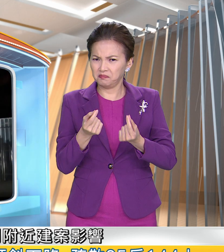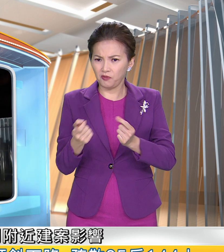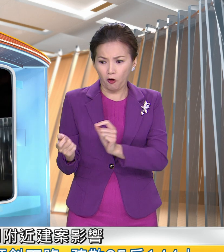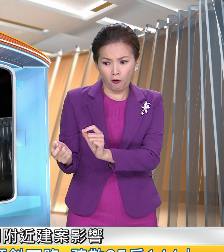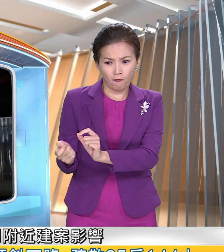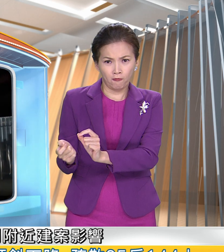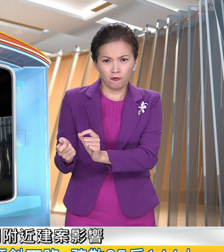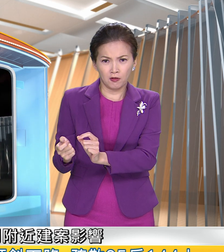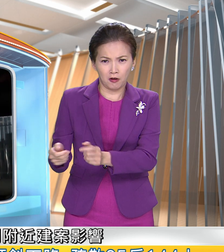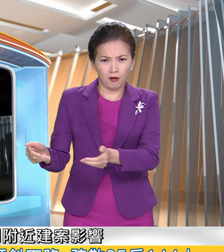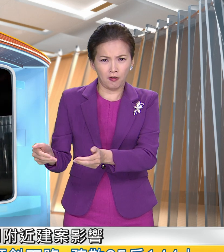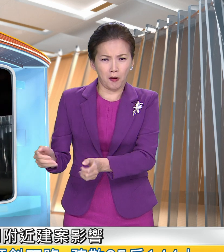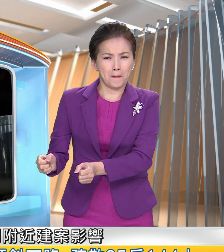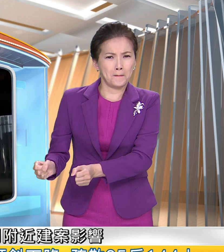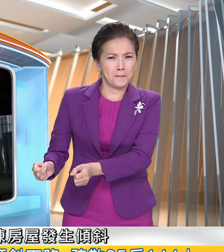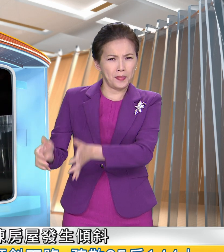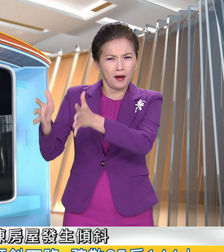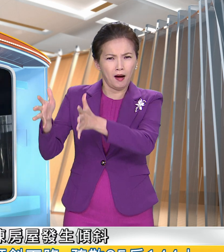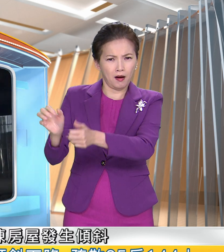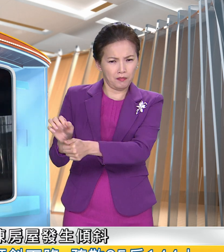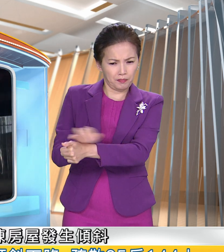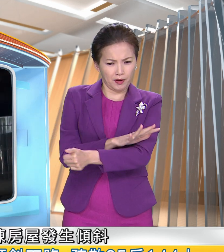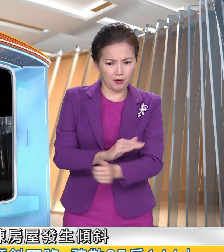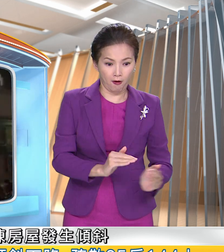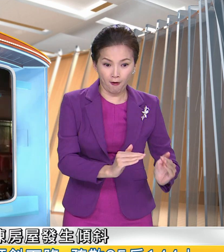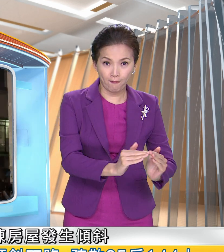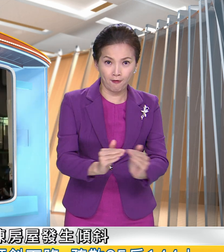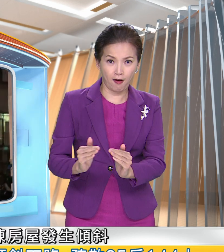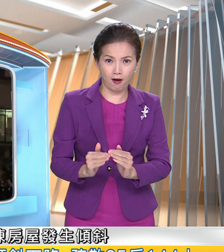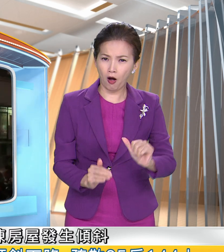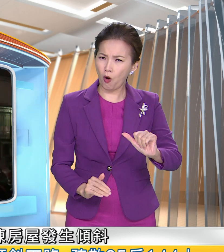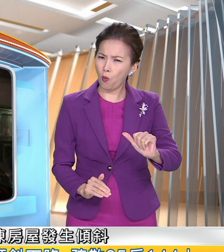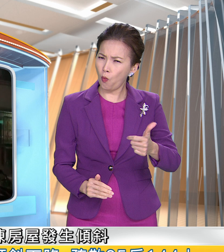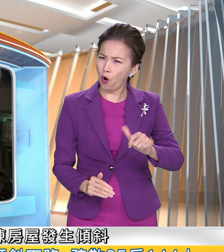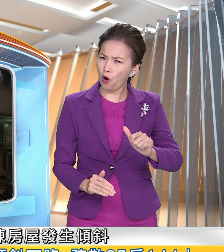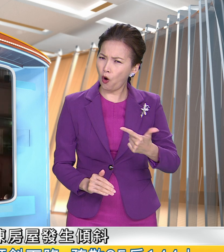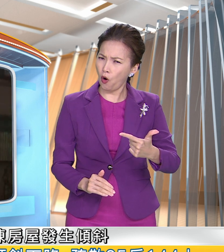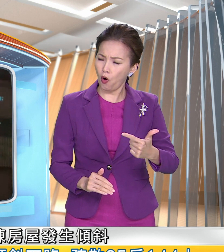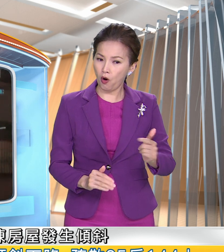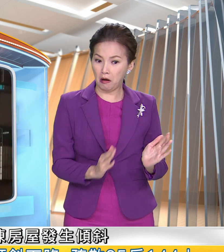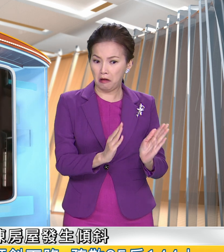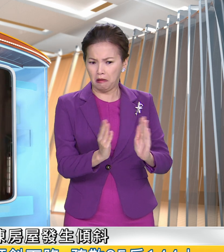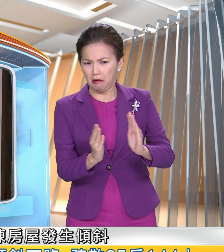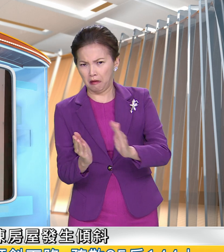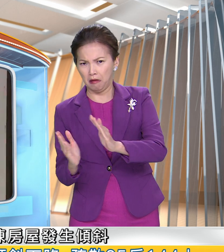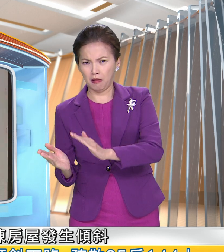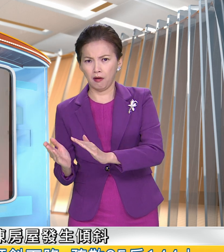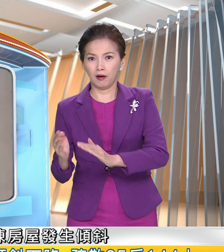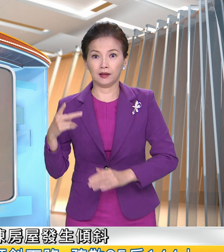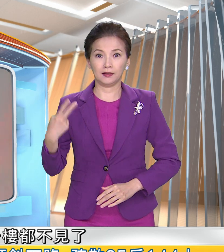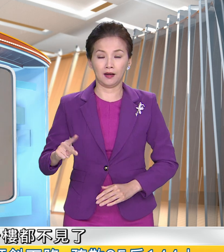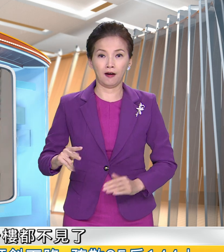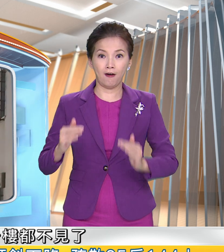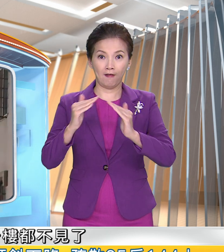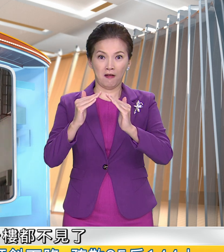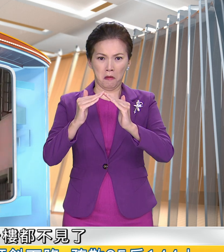建案的影响，造成至少有5到6栋房屋发生了倾斜，甚至有大楼下